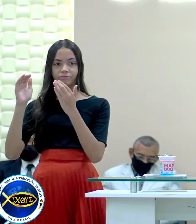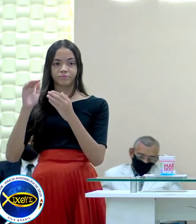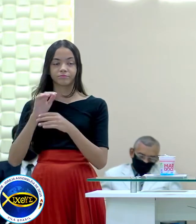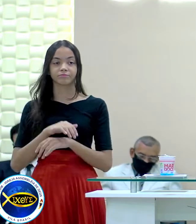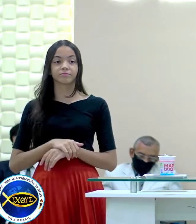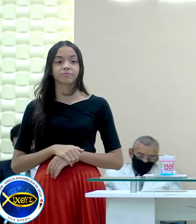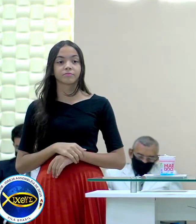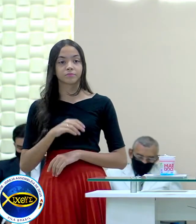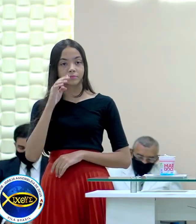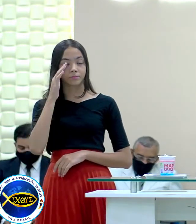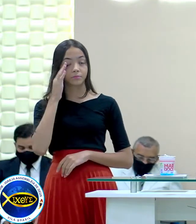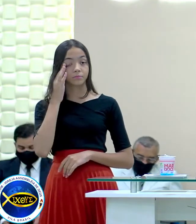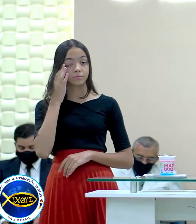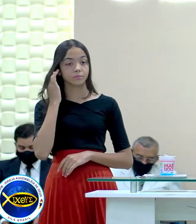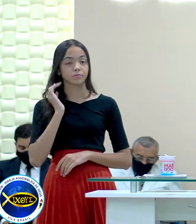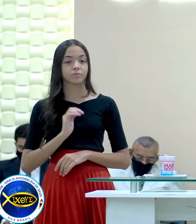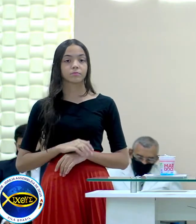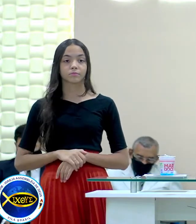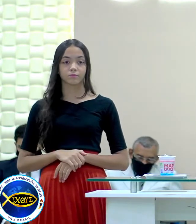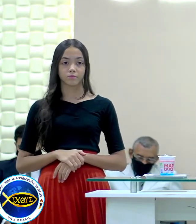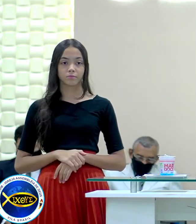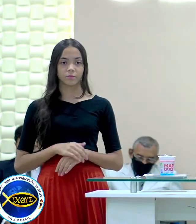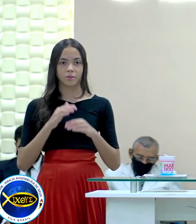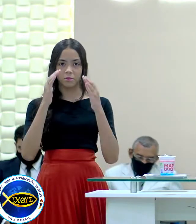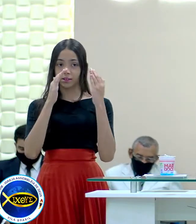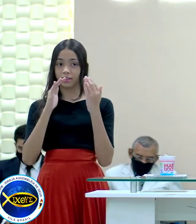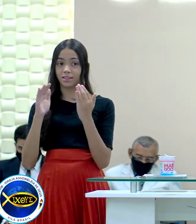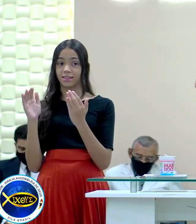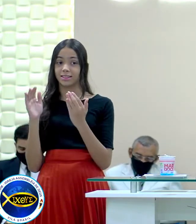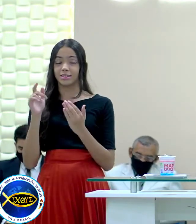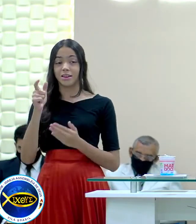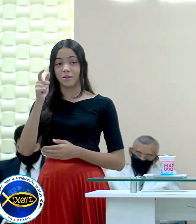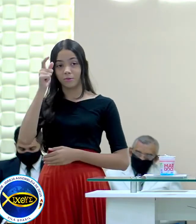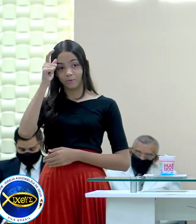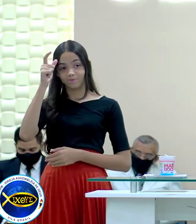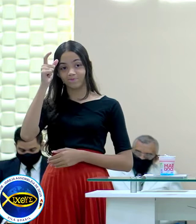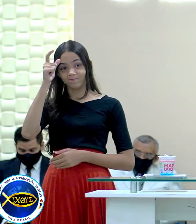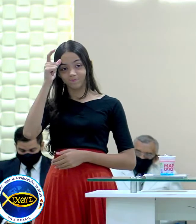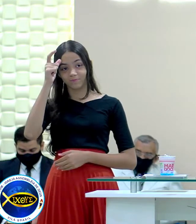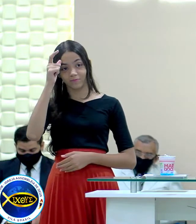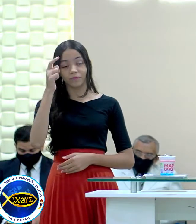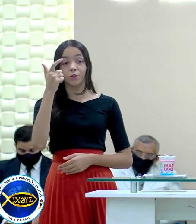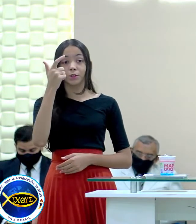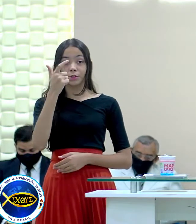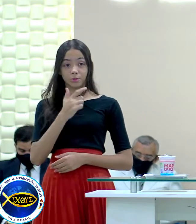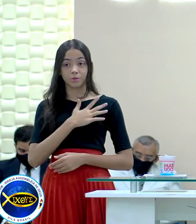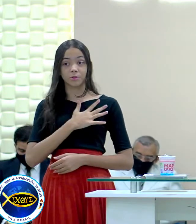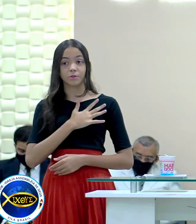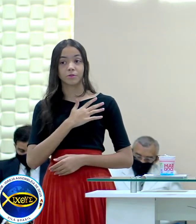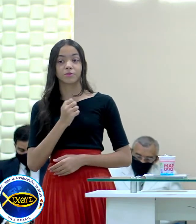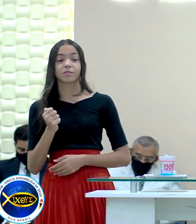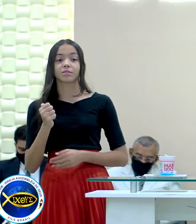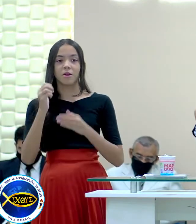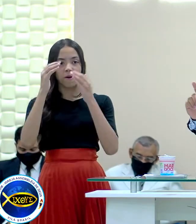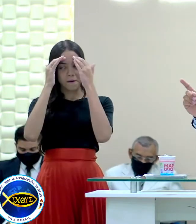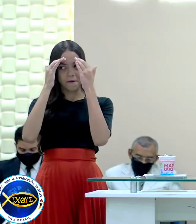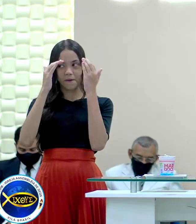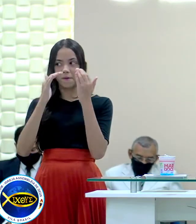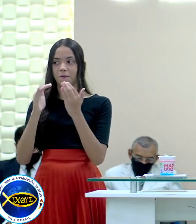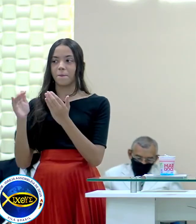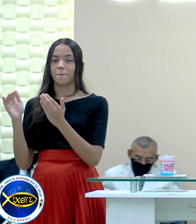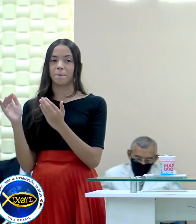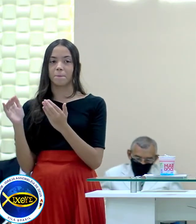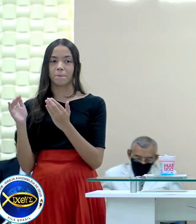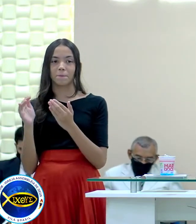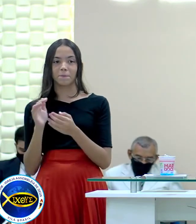não. Rebelde é o cão, rebelde é o inimigo. Nós somos filhos obedientes. Aqui não tem nenhum